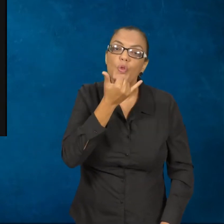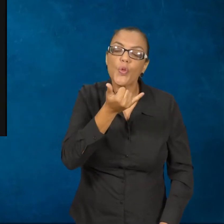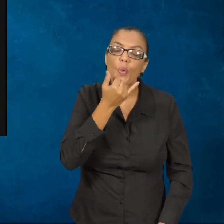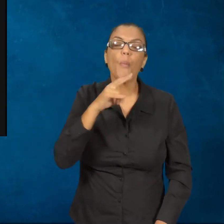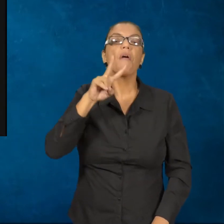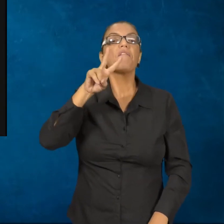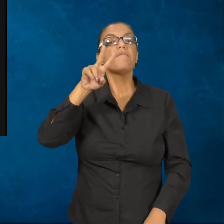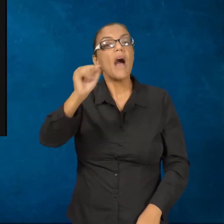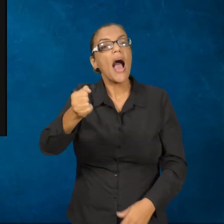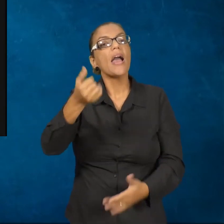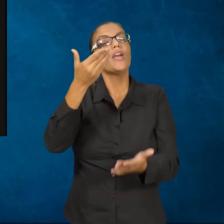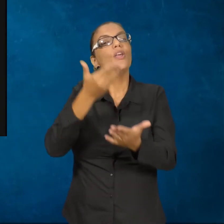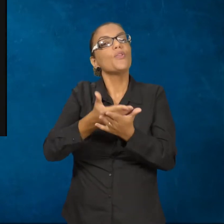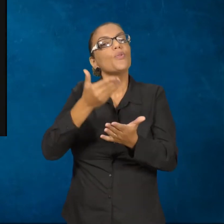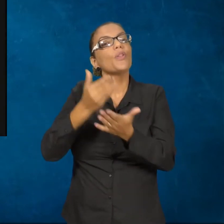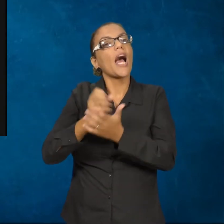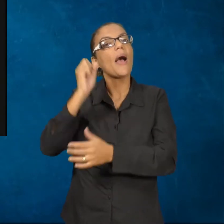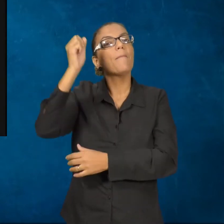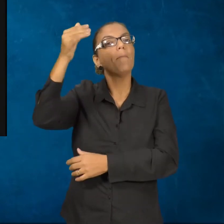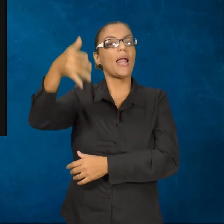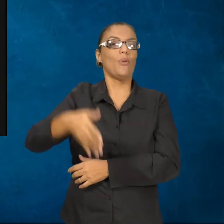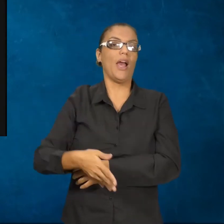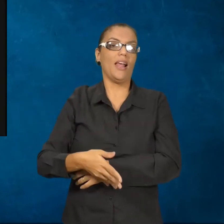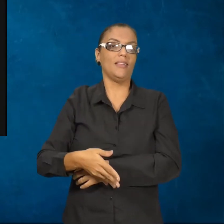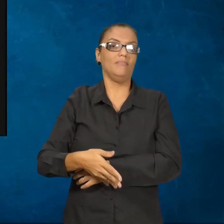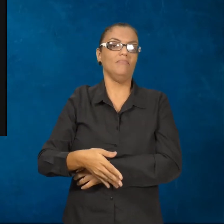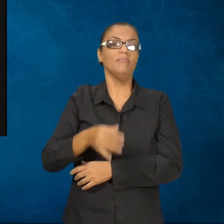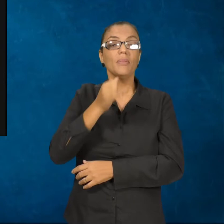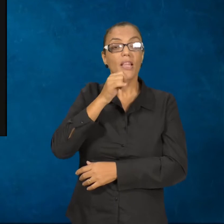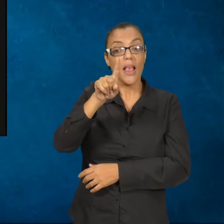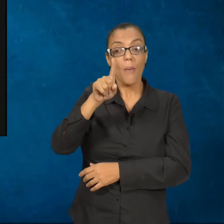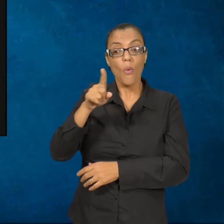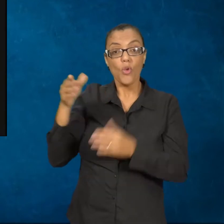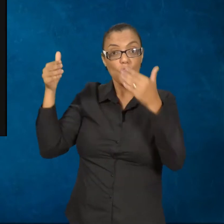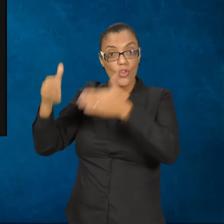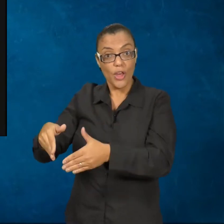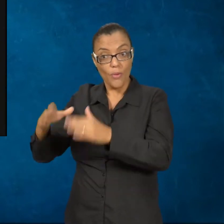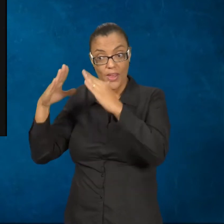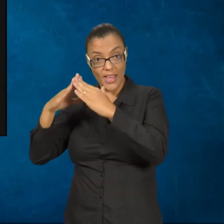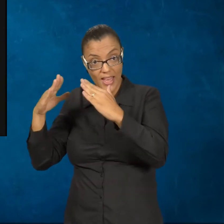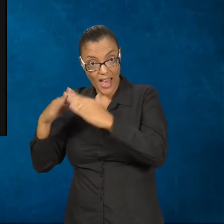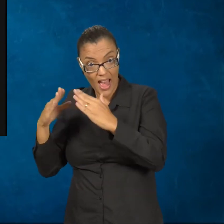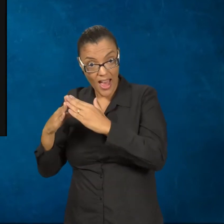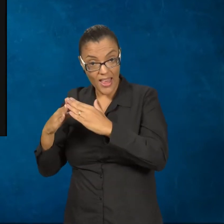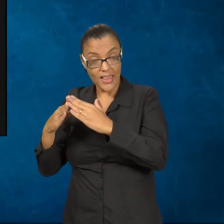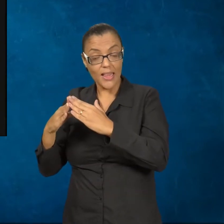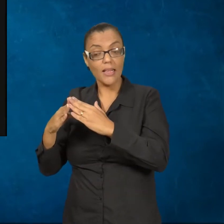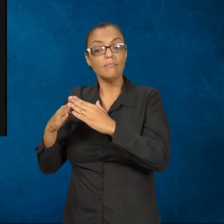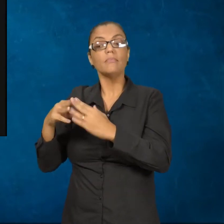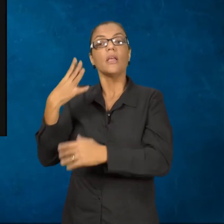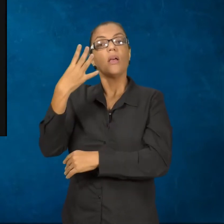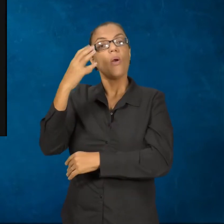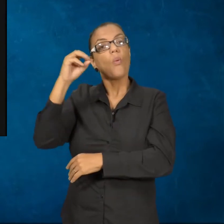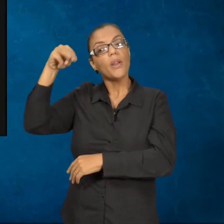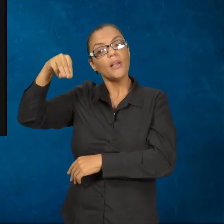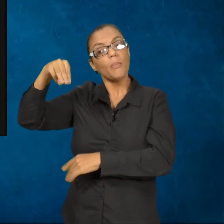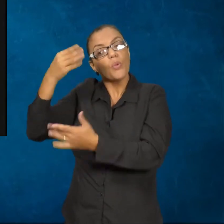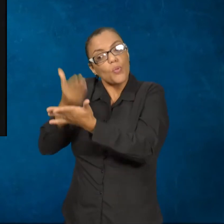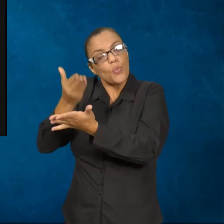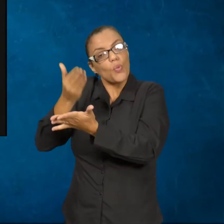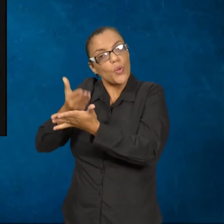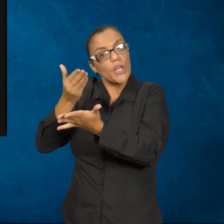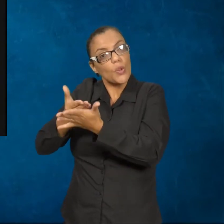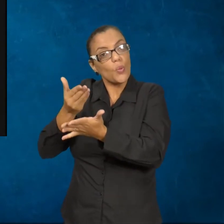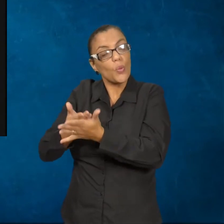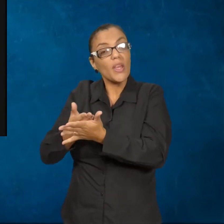vai ter que dormir 40 minutos mais tarde. Senão você está jogando as aulas na lata do lixo. Porque quem